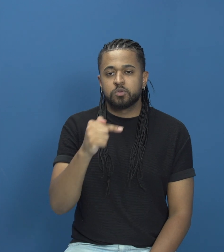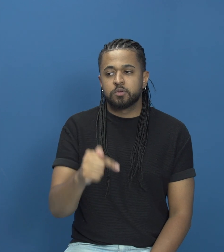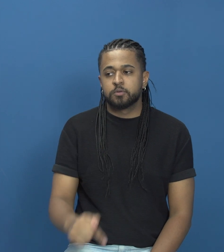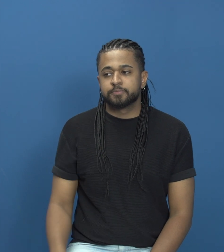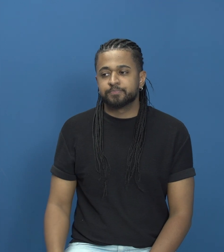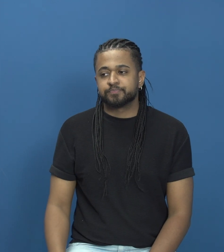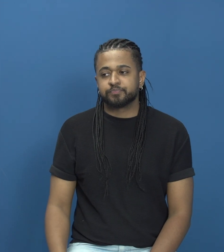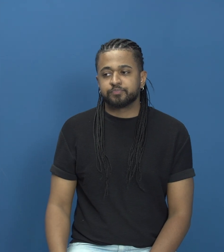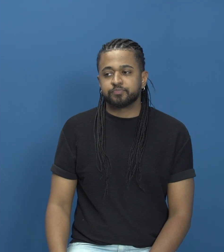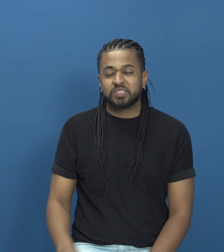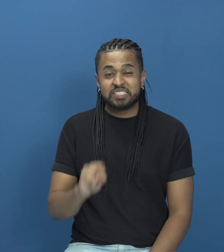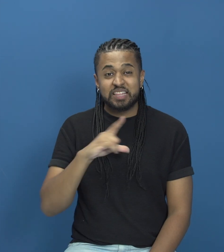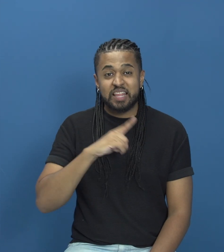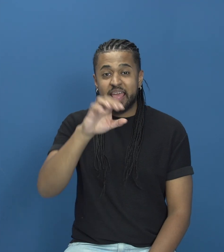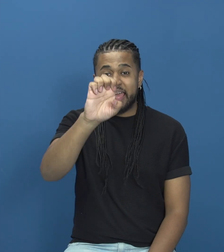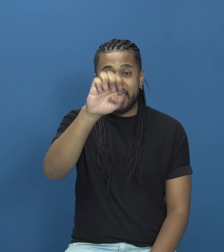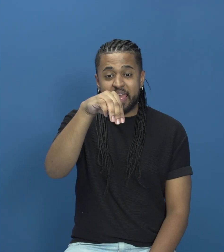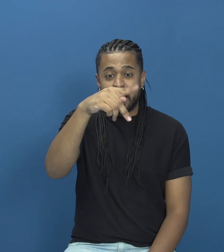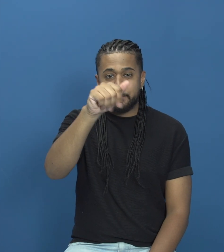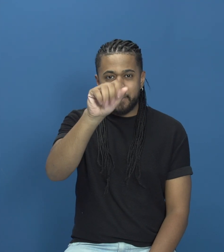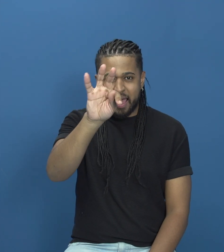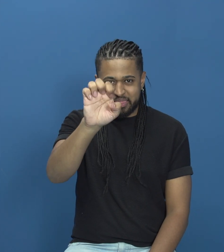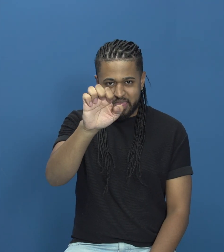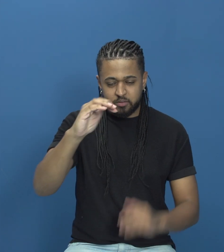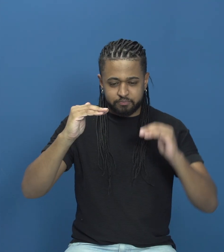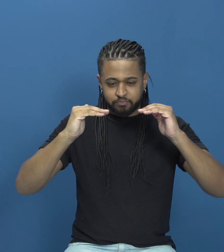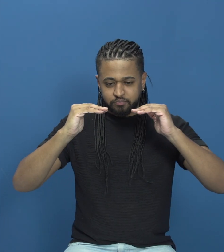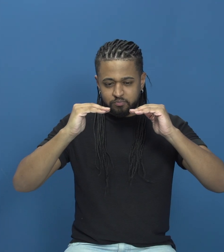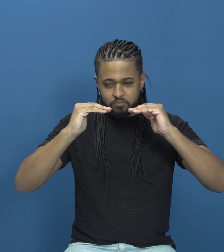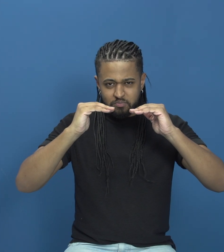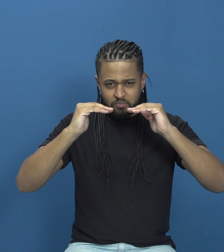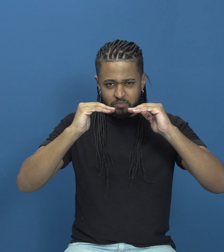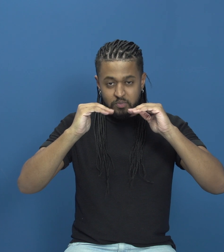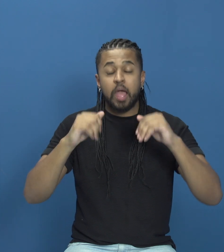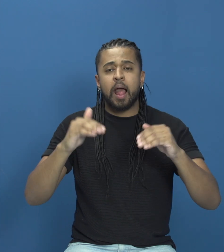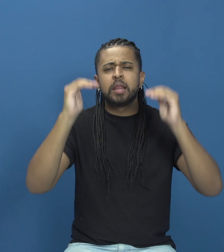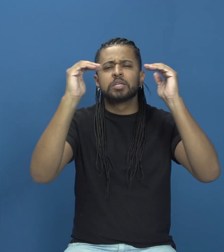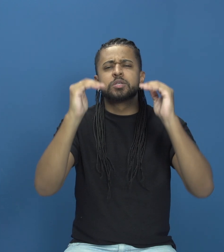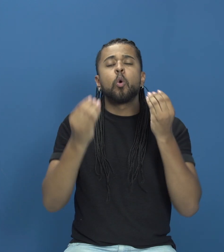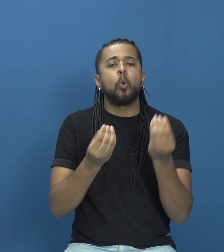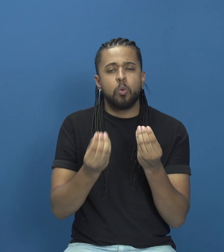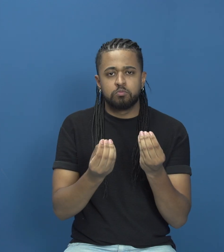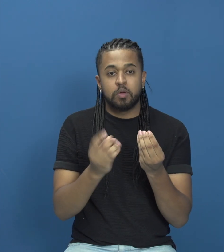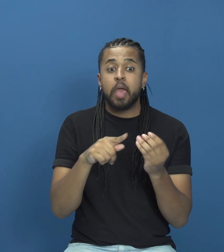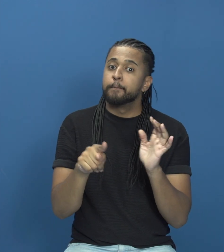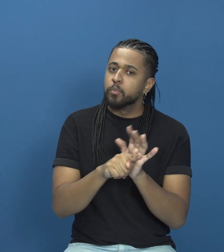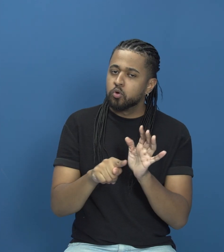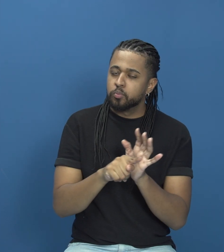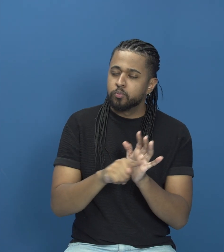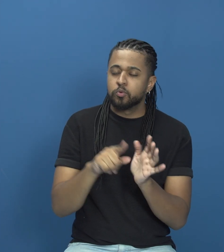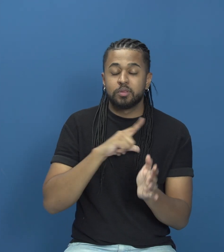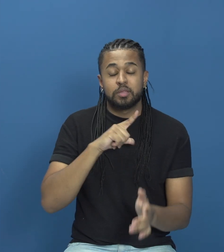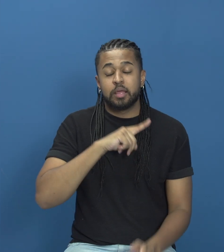7.7. Havendo empate entre os candidatos/candidatas, a classificação atenderá ao disposto